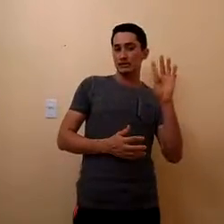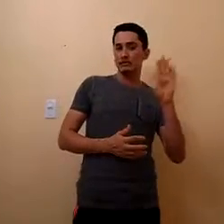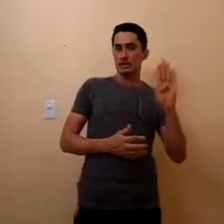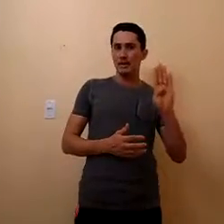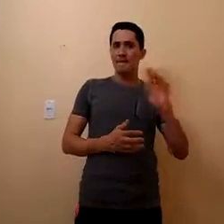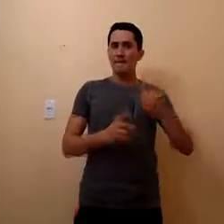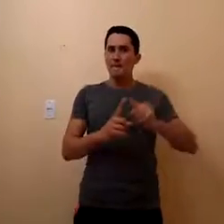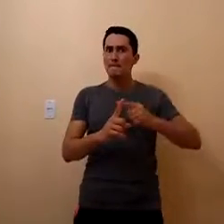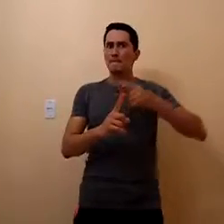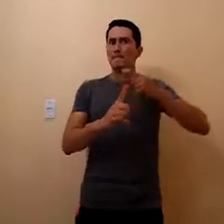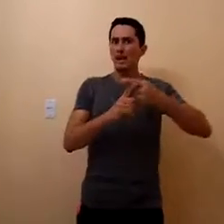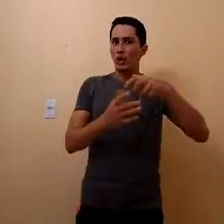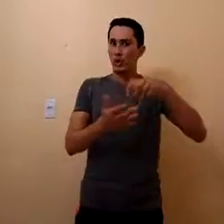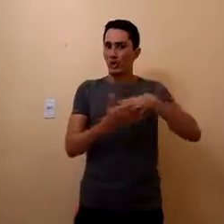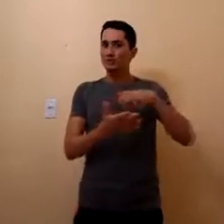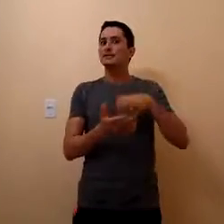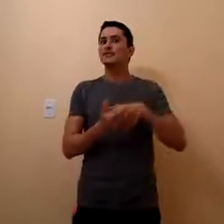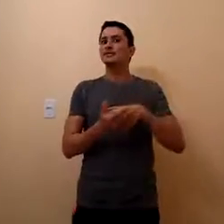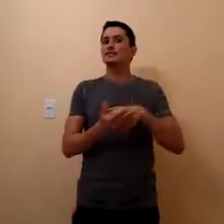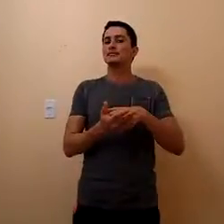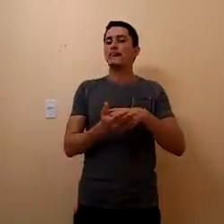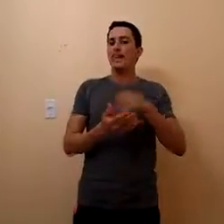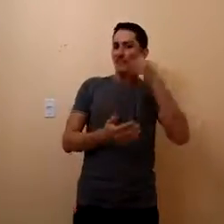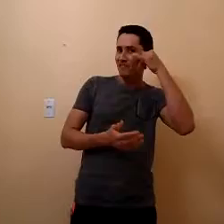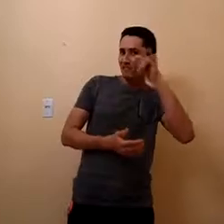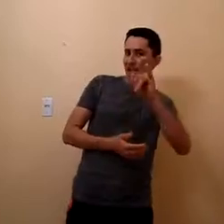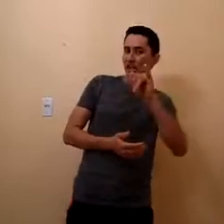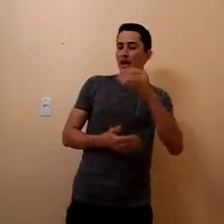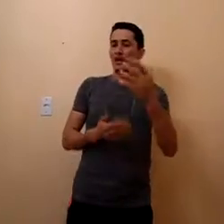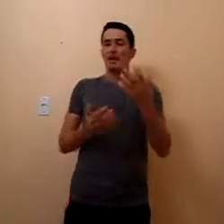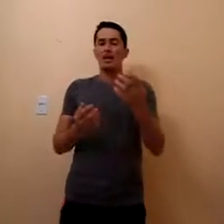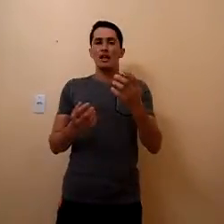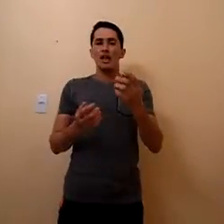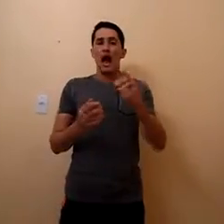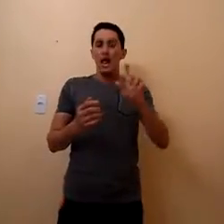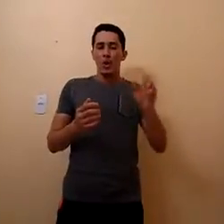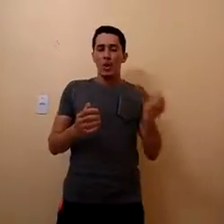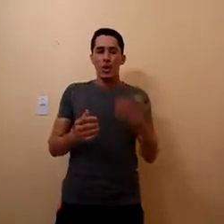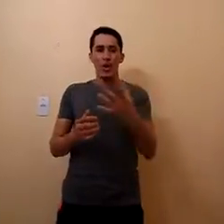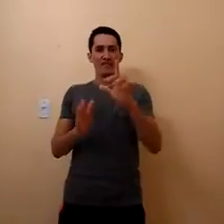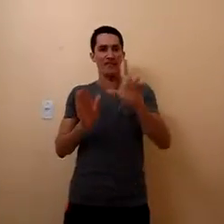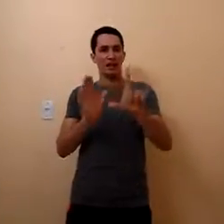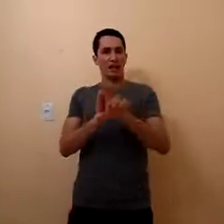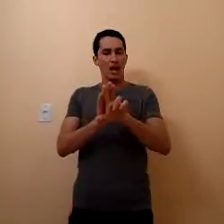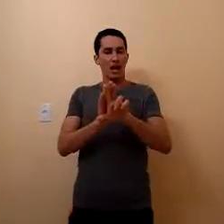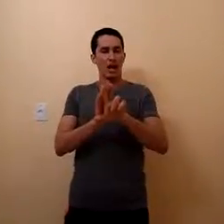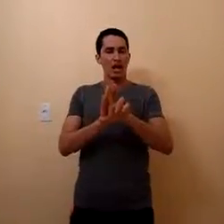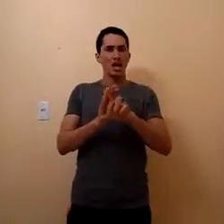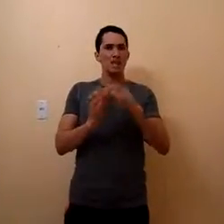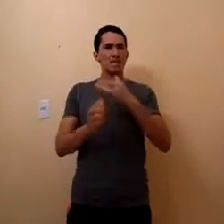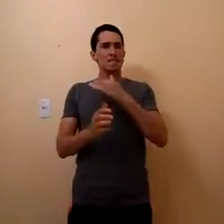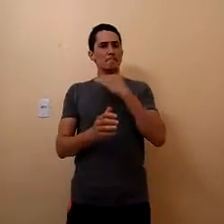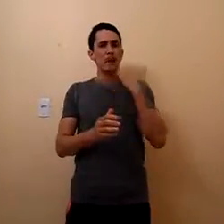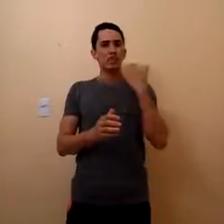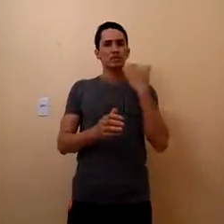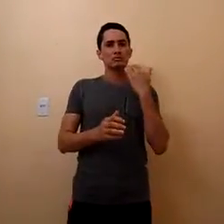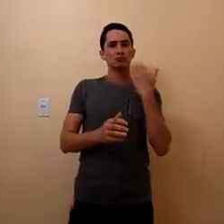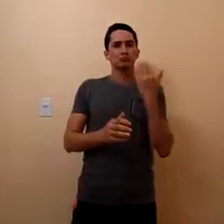para evitar casos assim. Com a nova lei, o motorista que beber e provocar um acidente com morte será enquadrado no crime de